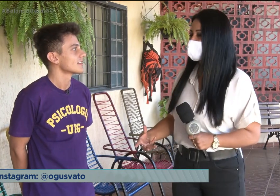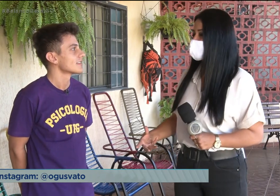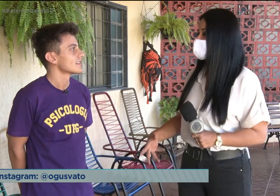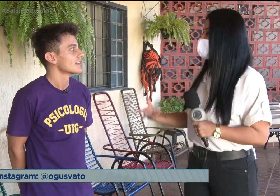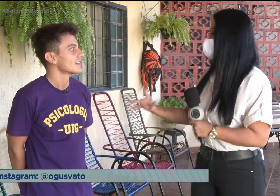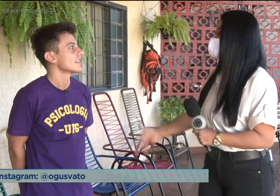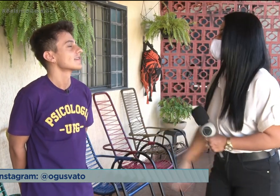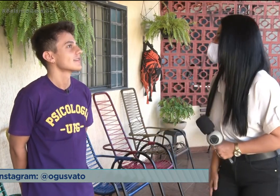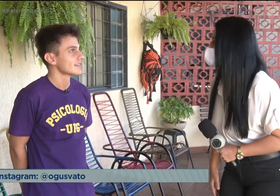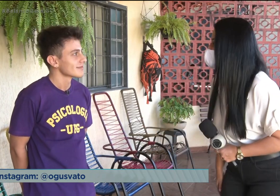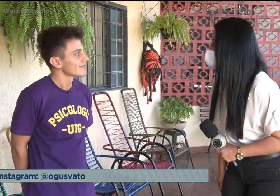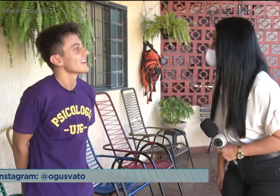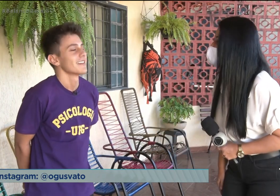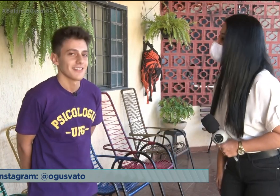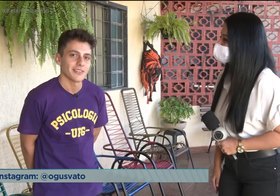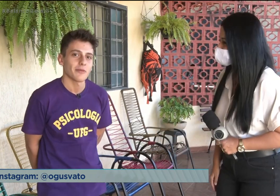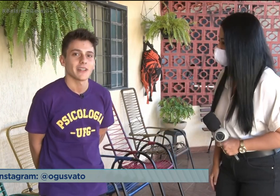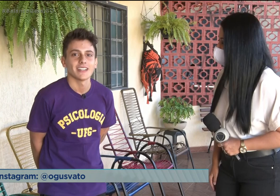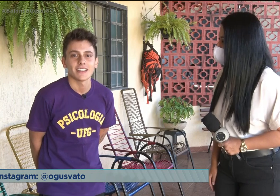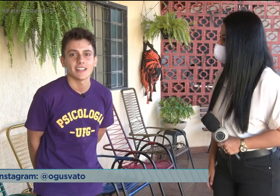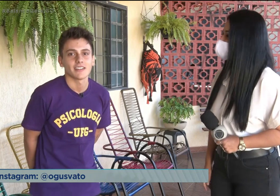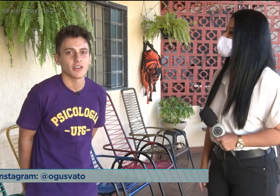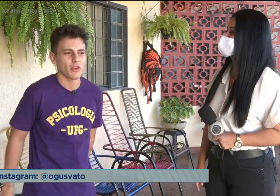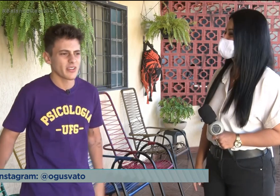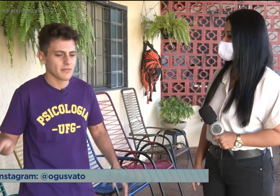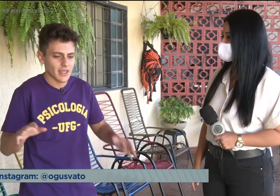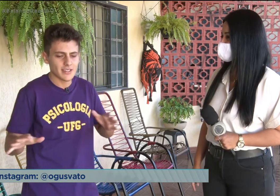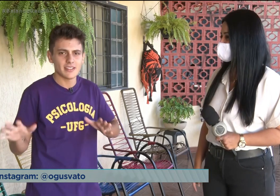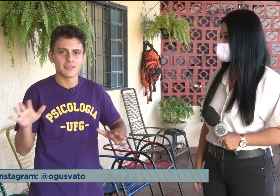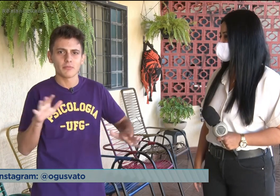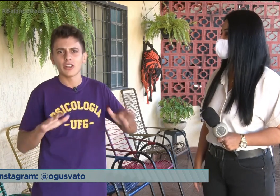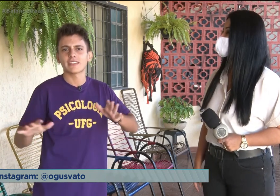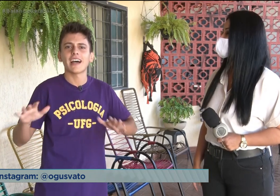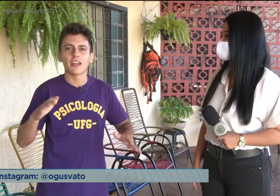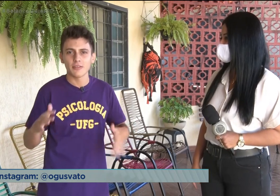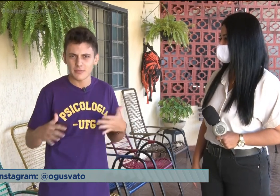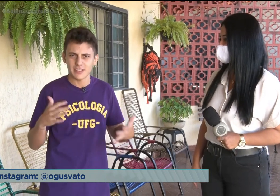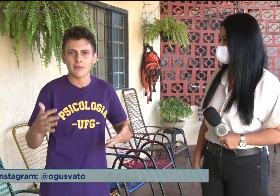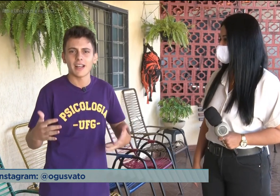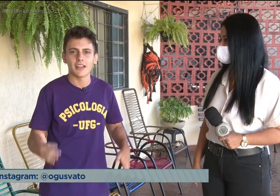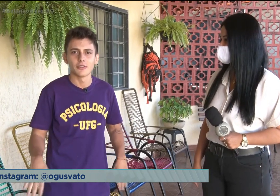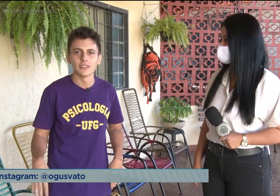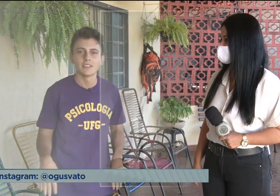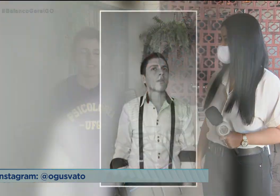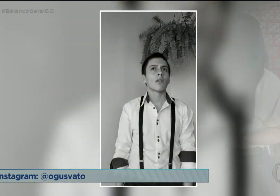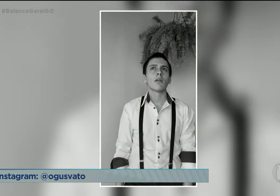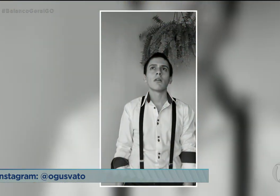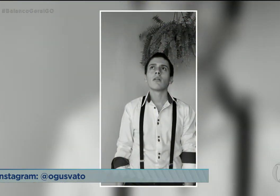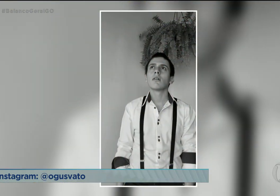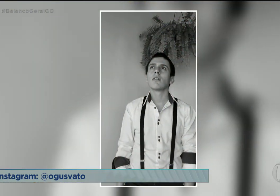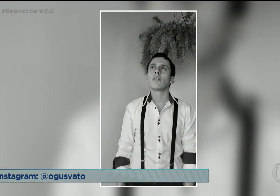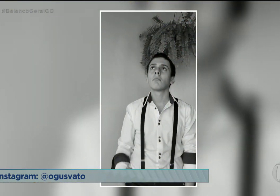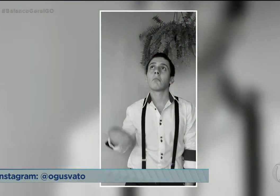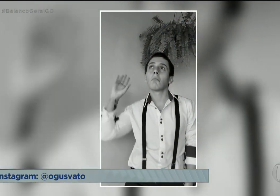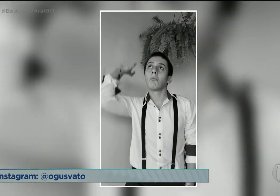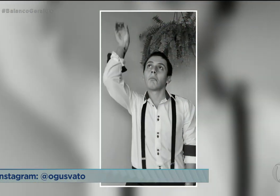mais um e até a próxima Vamos aprender, gente Então é uma coisa bem assim, proletária Uma coisa bem trabalhadora Eu olho muito pro